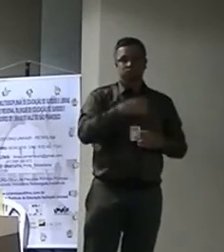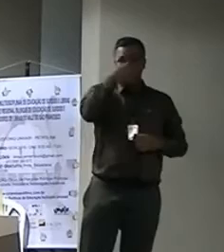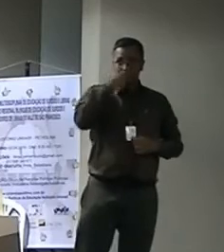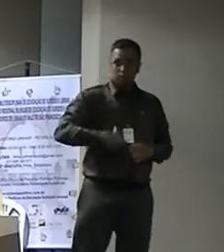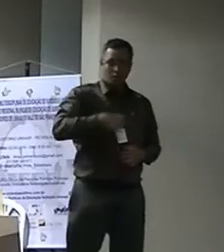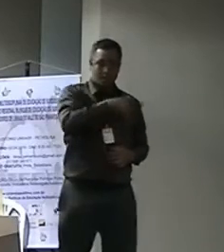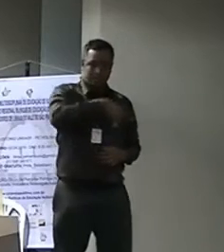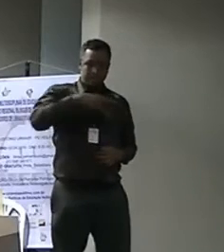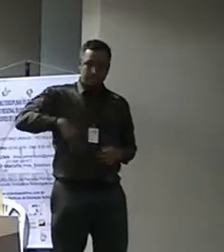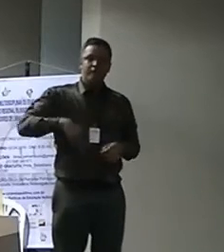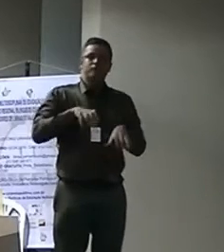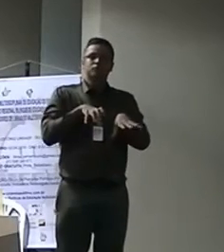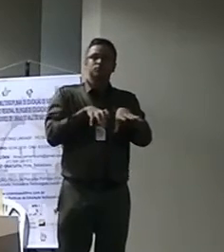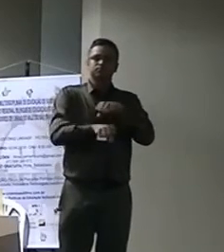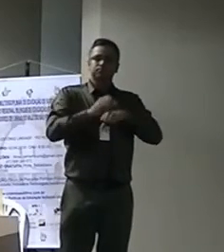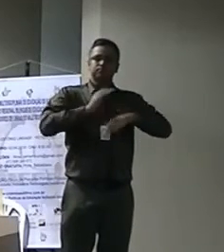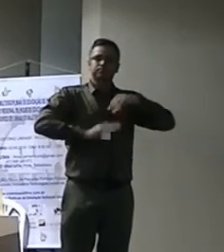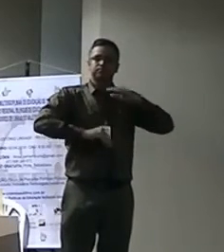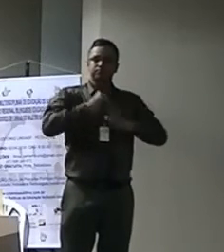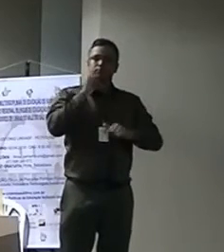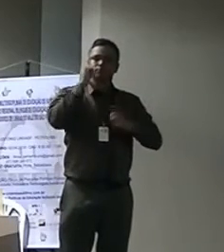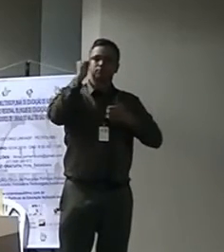professores especializados